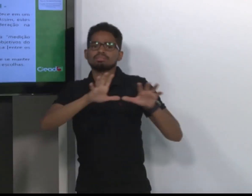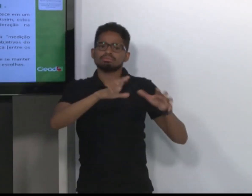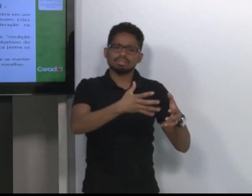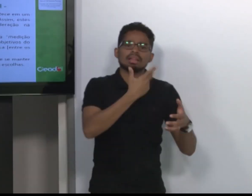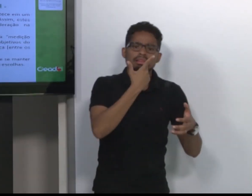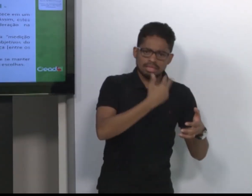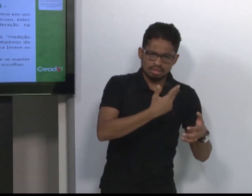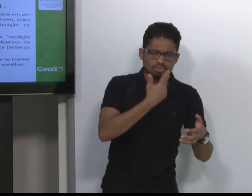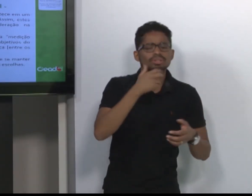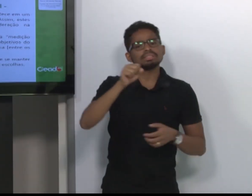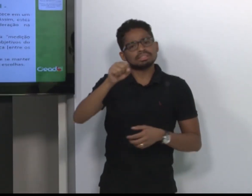línguas,